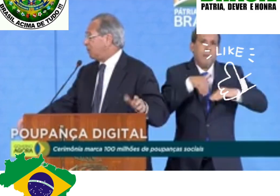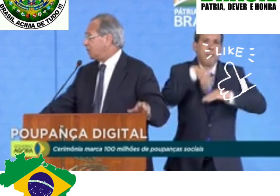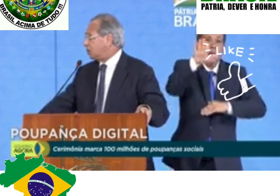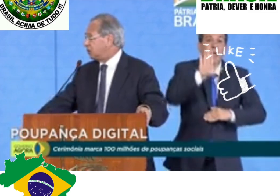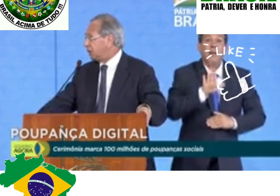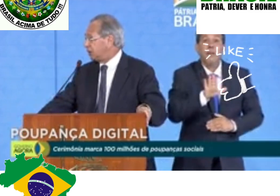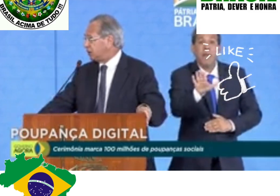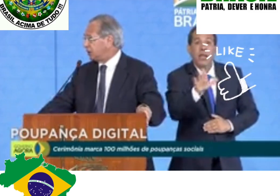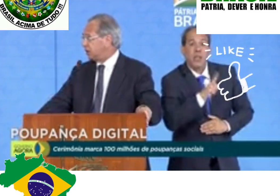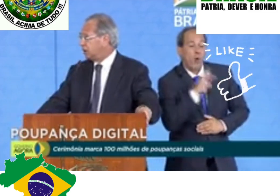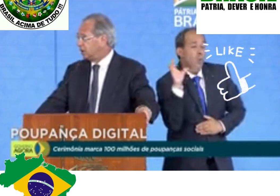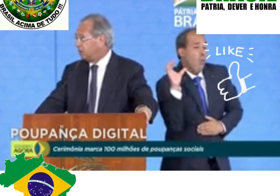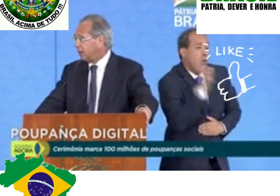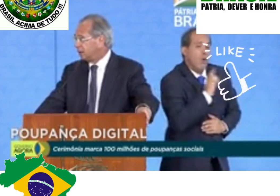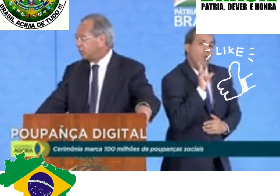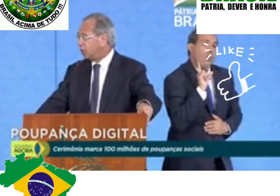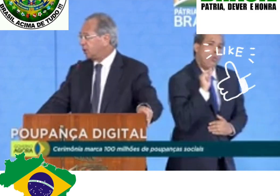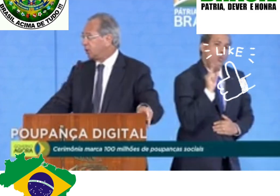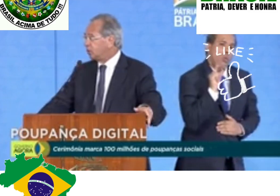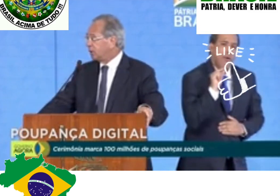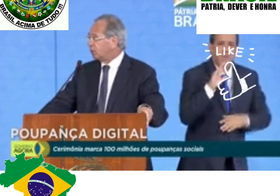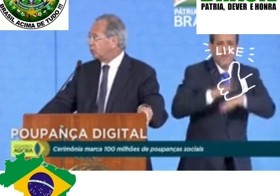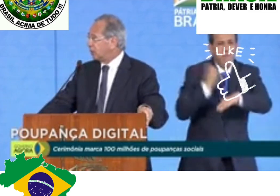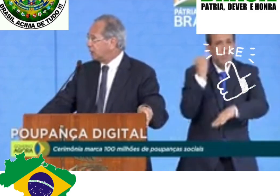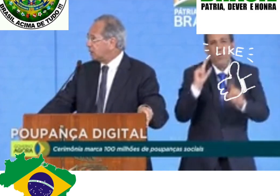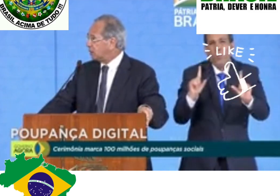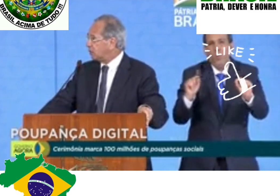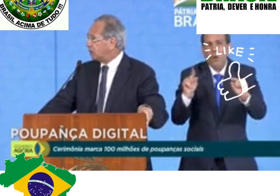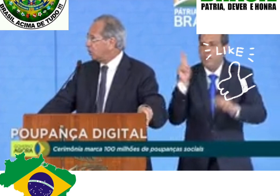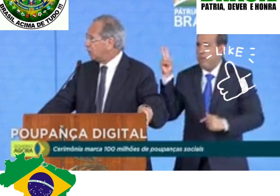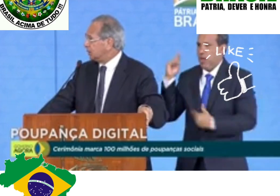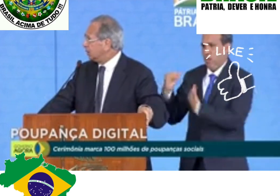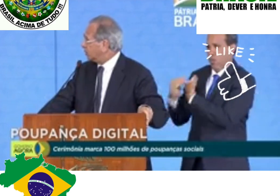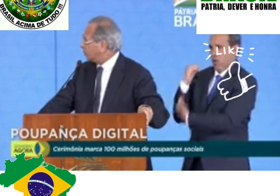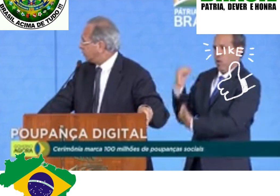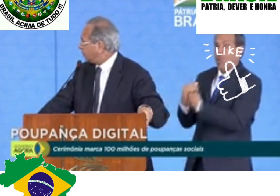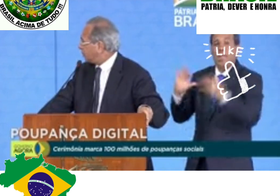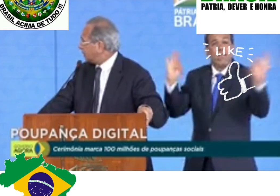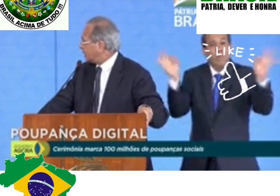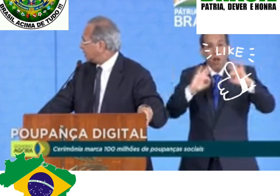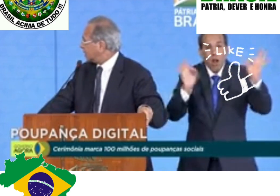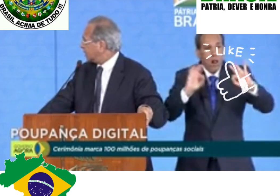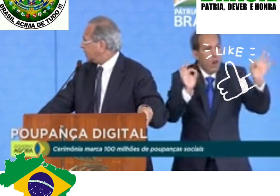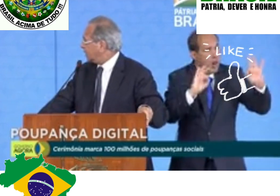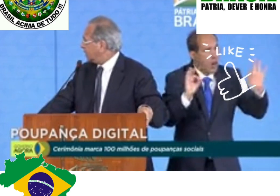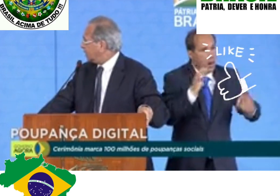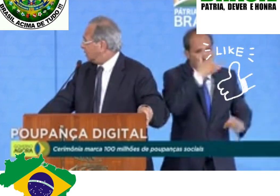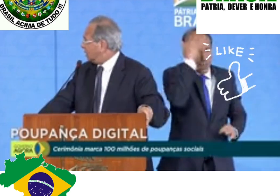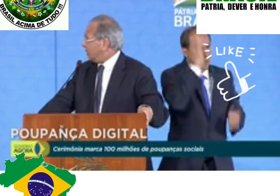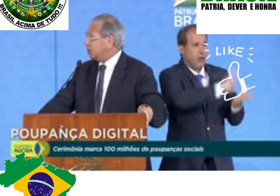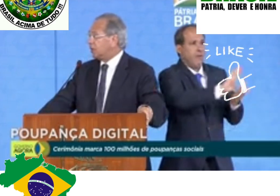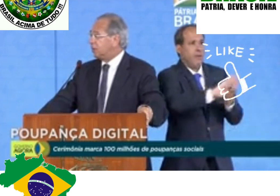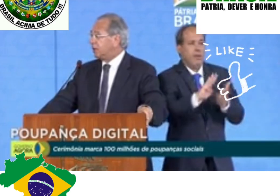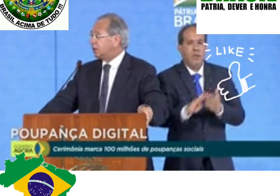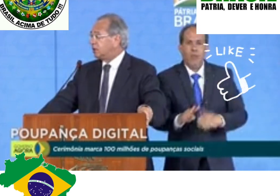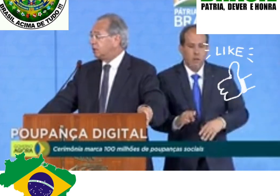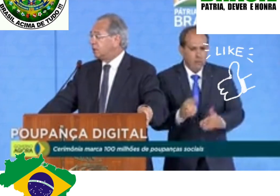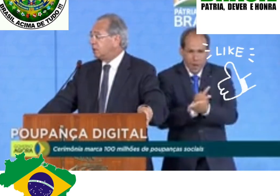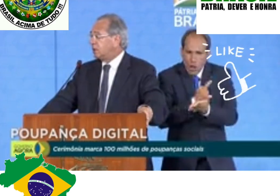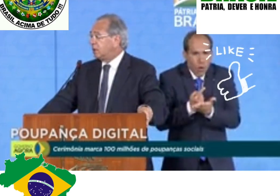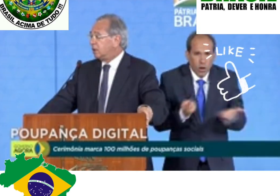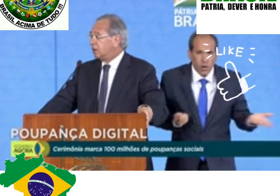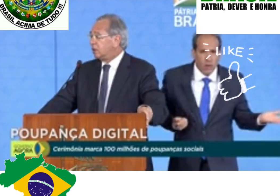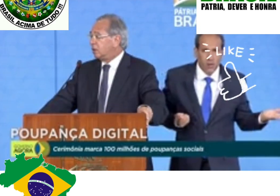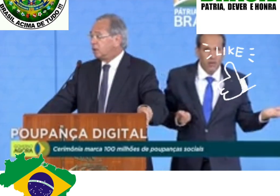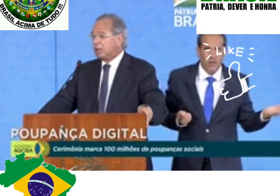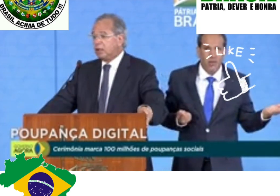tinha nada mais urgente e mais importante do que a sua orientação de que nenhum brasileiro podia ficar para trás. E